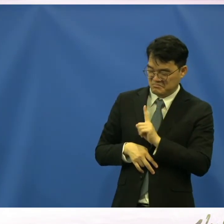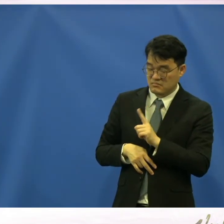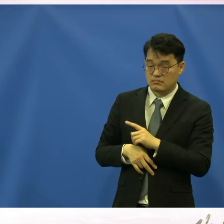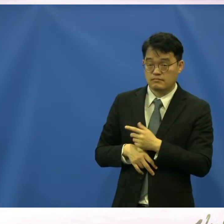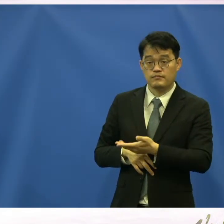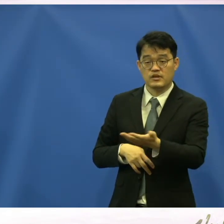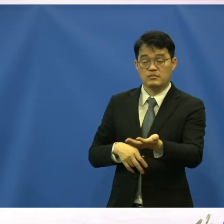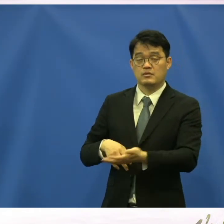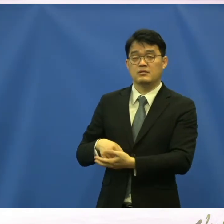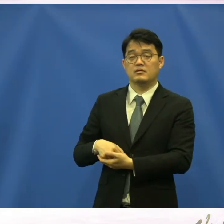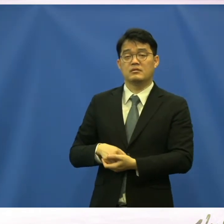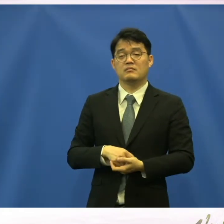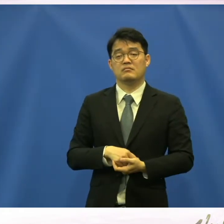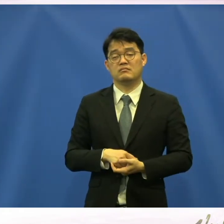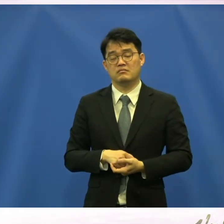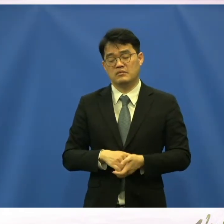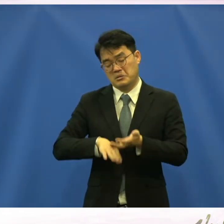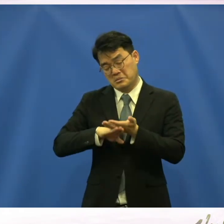거예요.